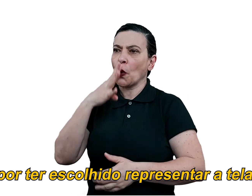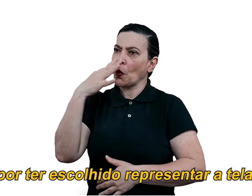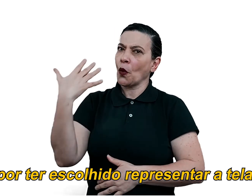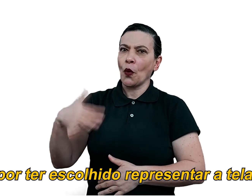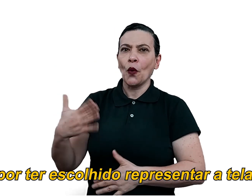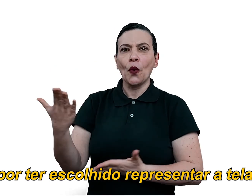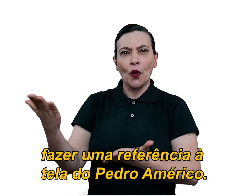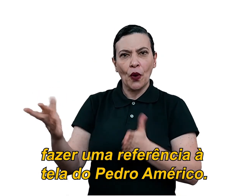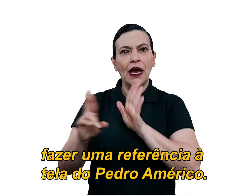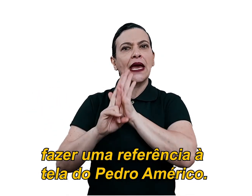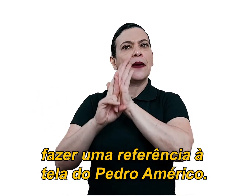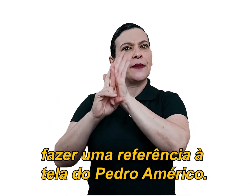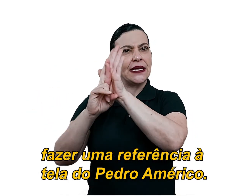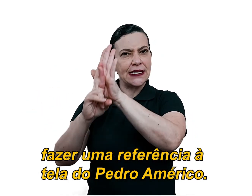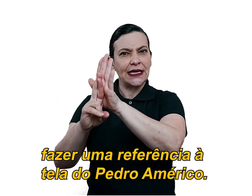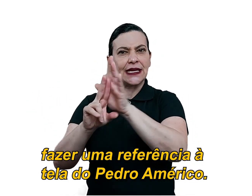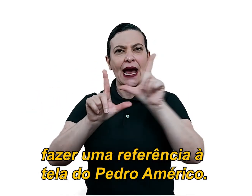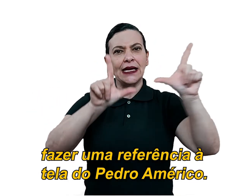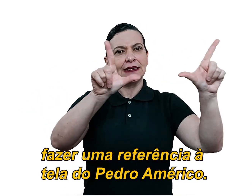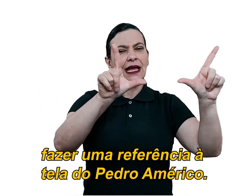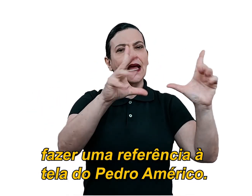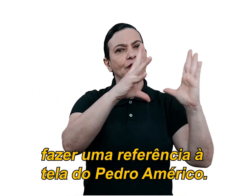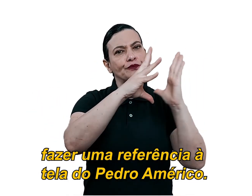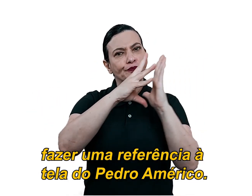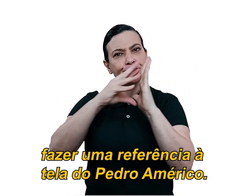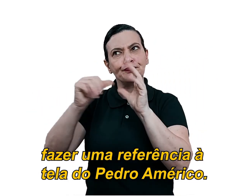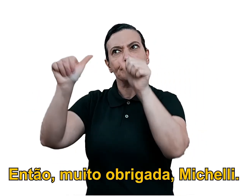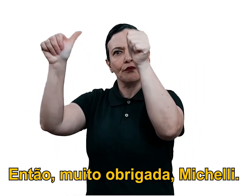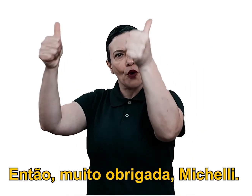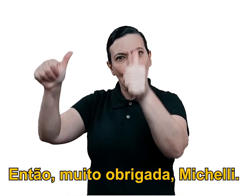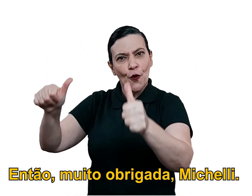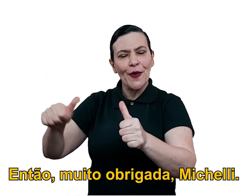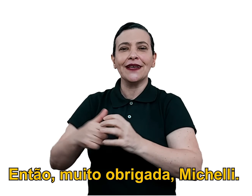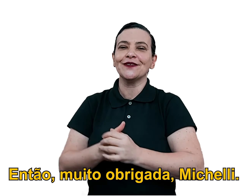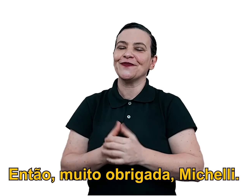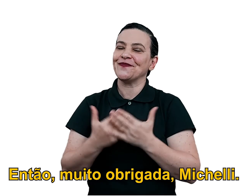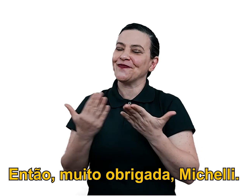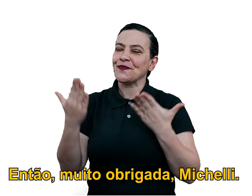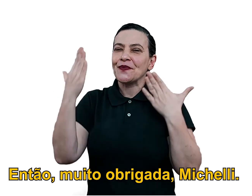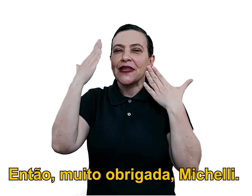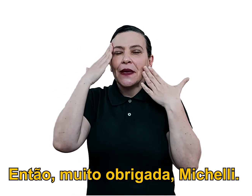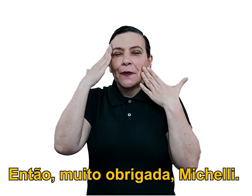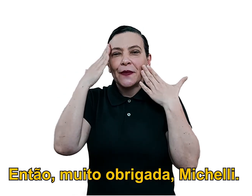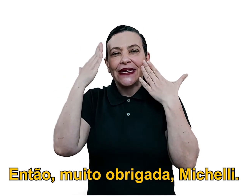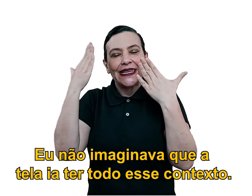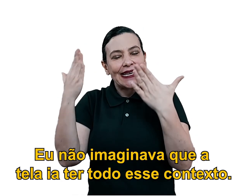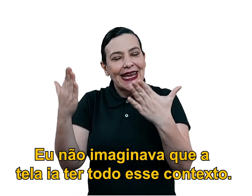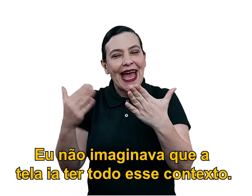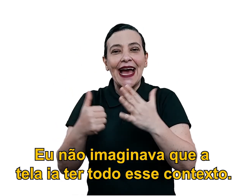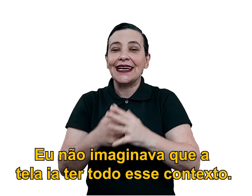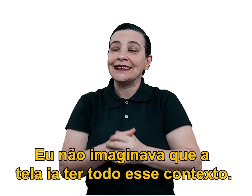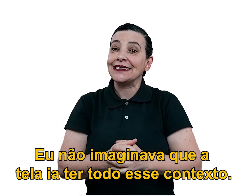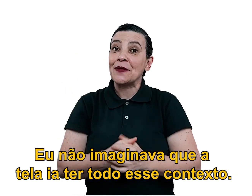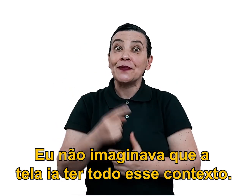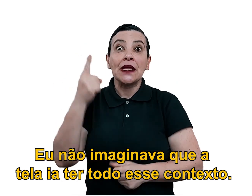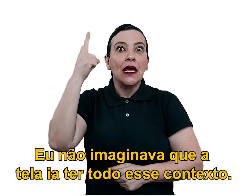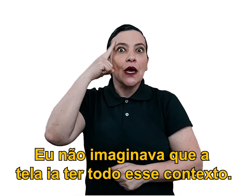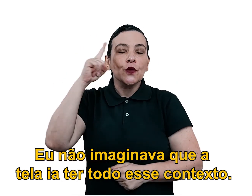representar a tela fazer uma referência à tela do Pedro Américo. Então, muito obrigada, Michele. Eu não imaginava que a tela ia ter todo